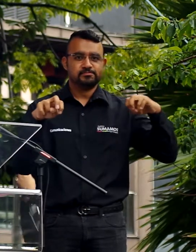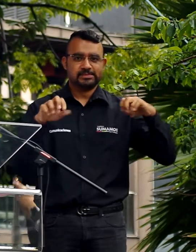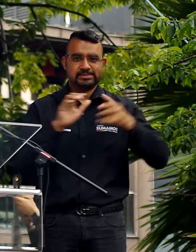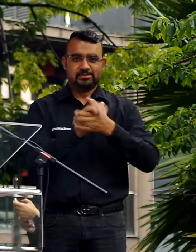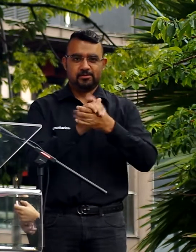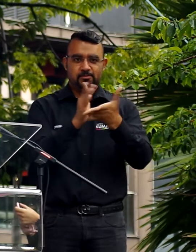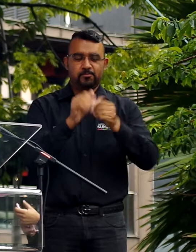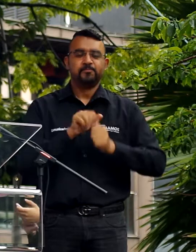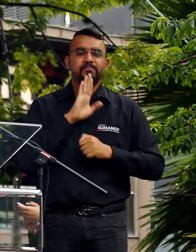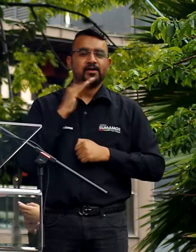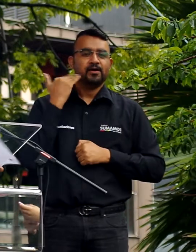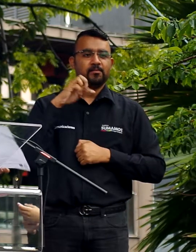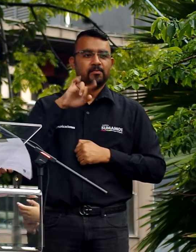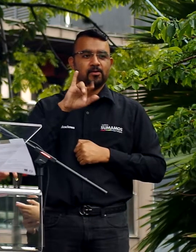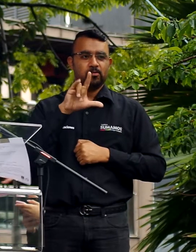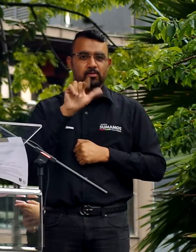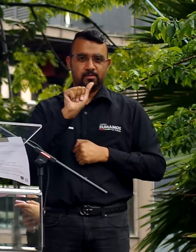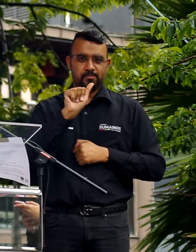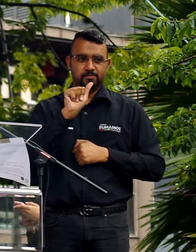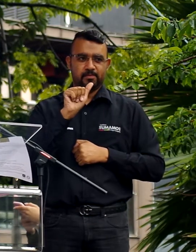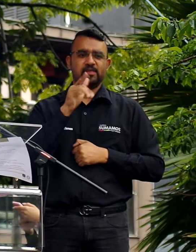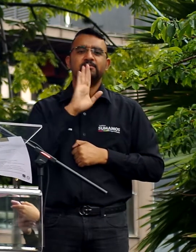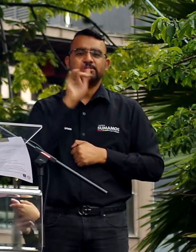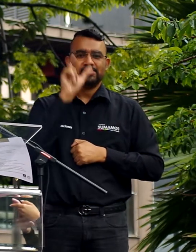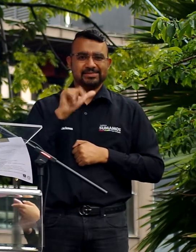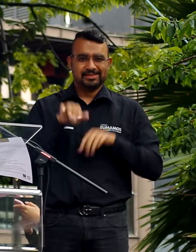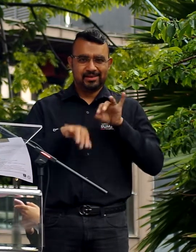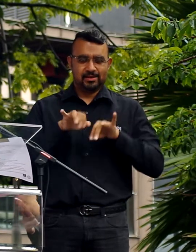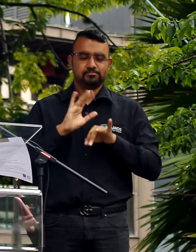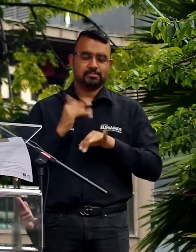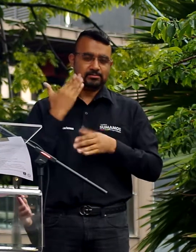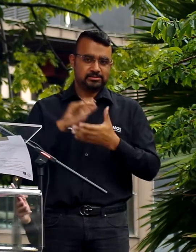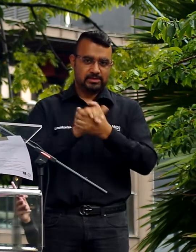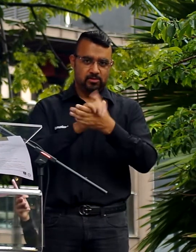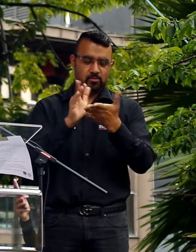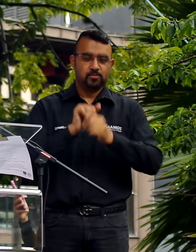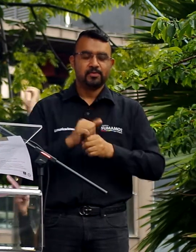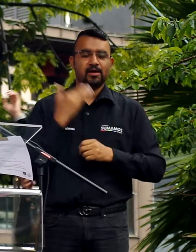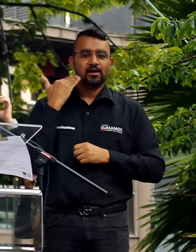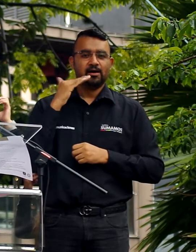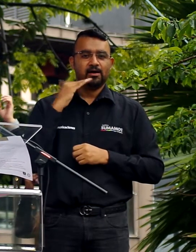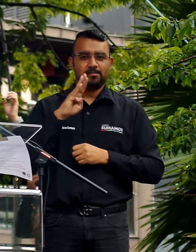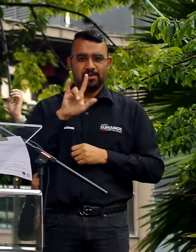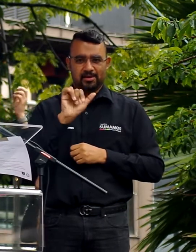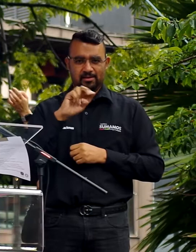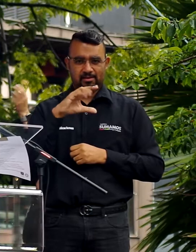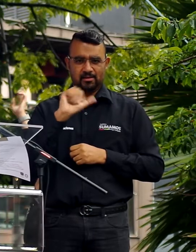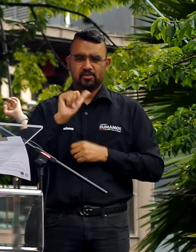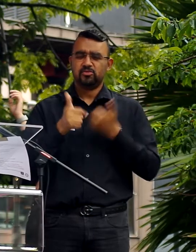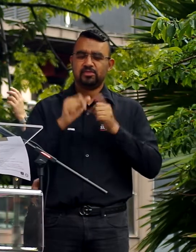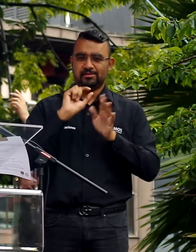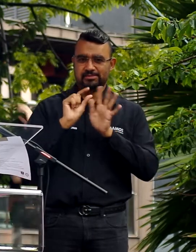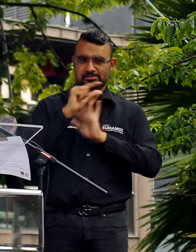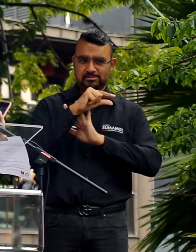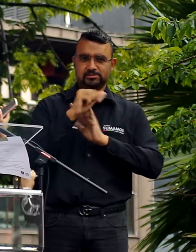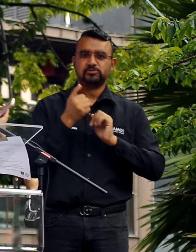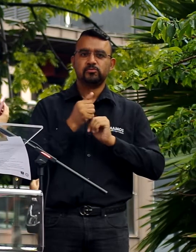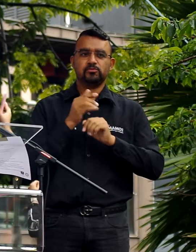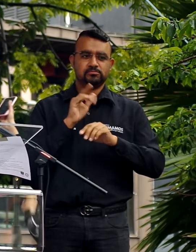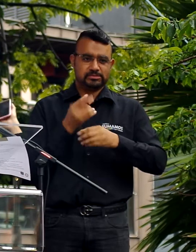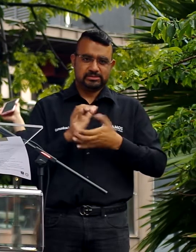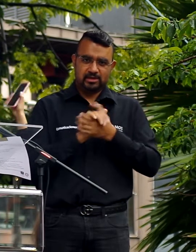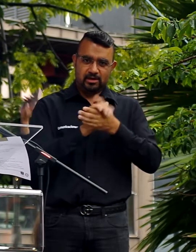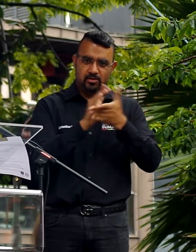Andrea Taborda Betancourt, secretaria general, a Blanca Irene Chavarría Lotero, personera municipal, a John Alexander